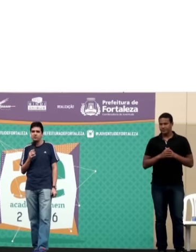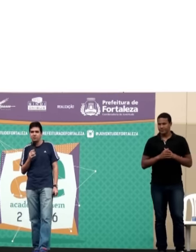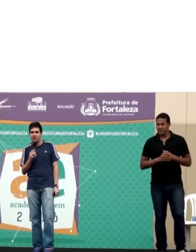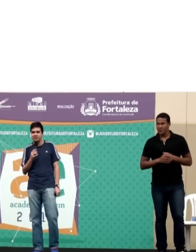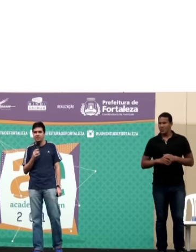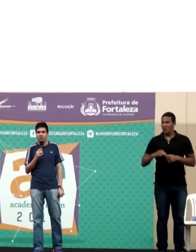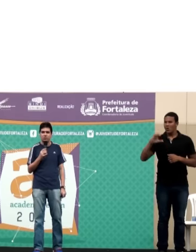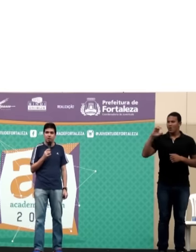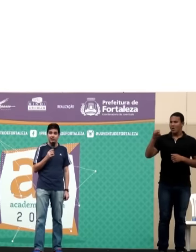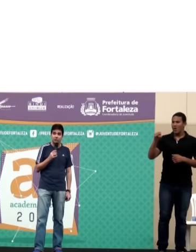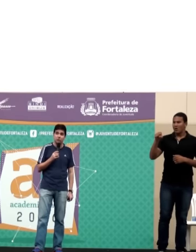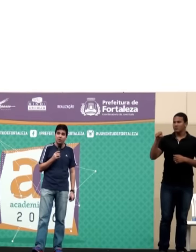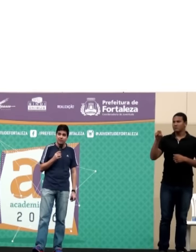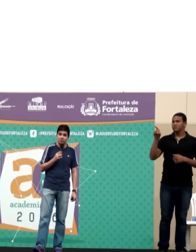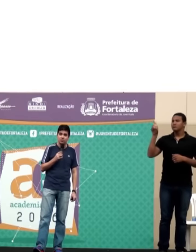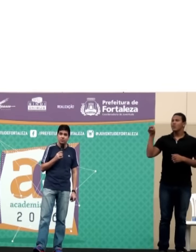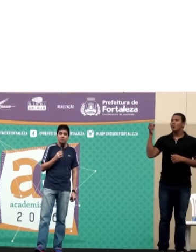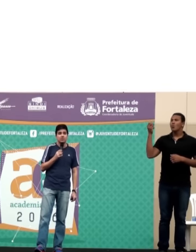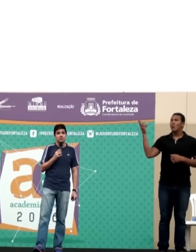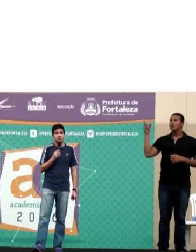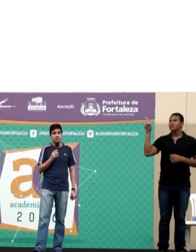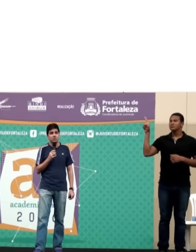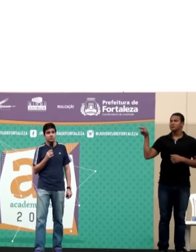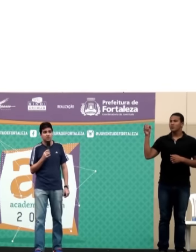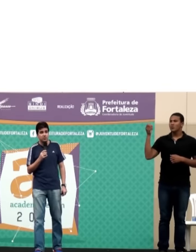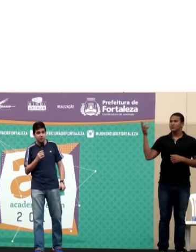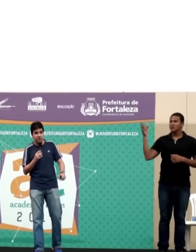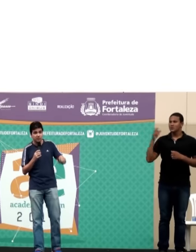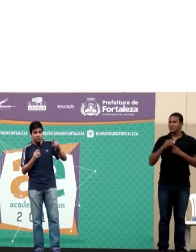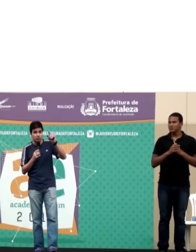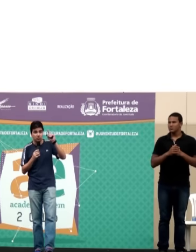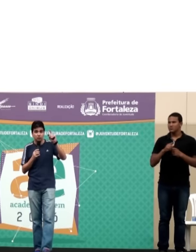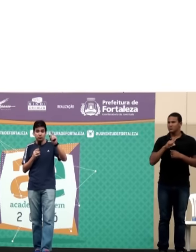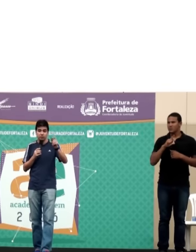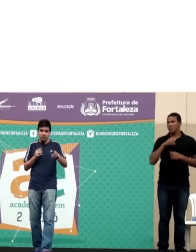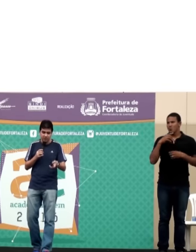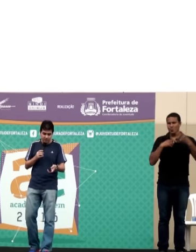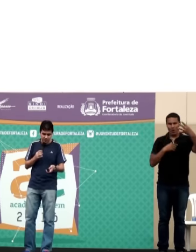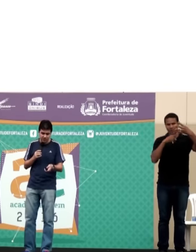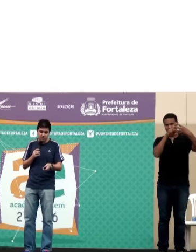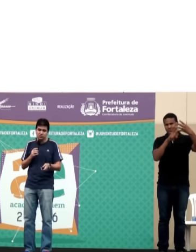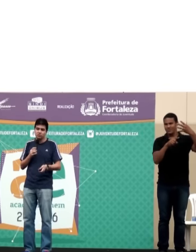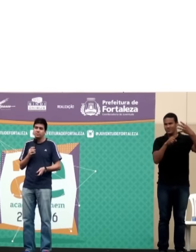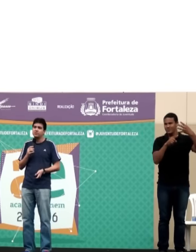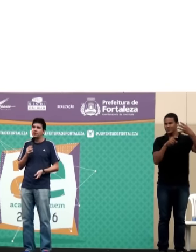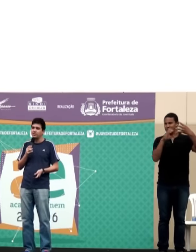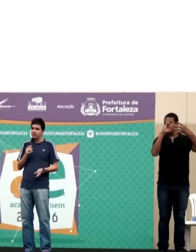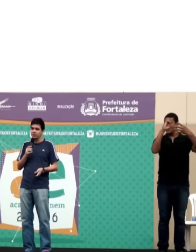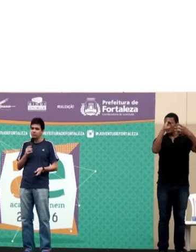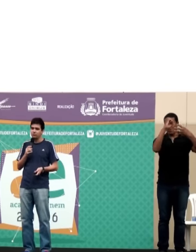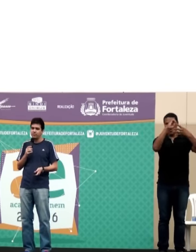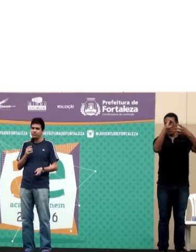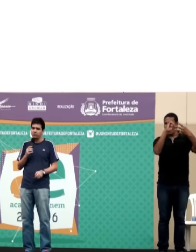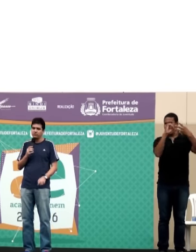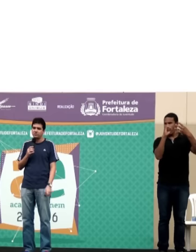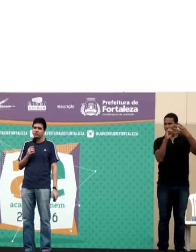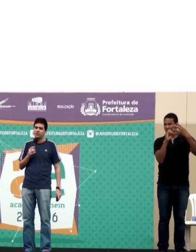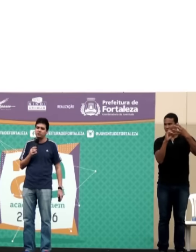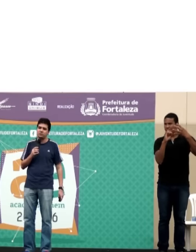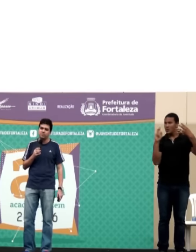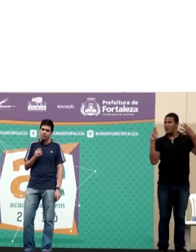oxigênios no HClO4? 4. Tem quantos hidrogênios? 1. Se eu subtrair o número